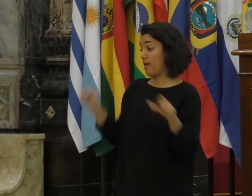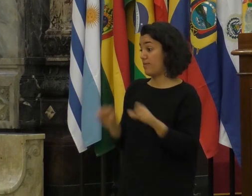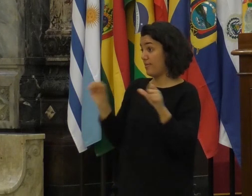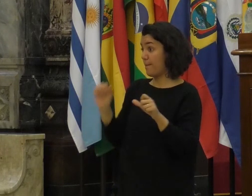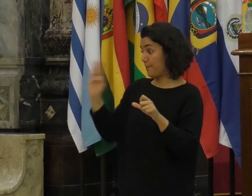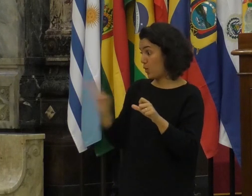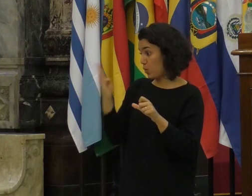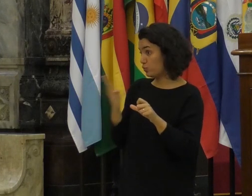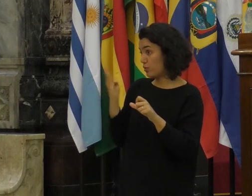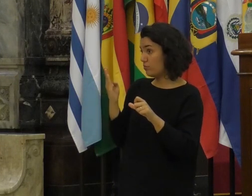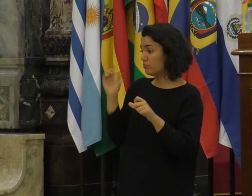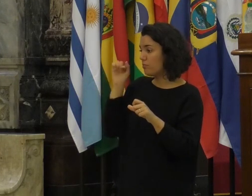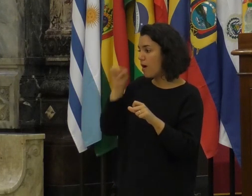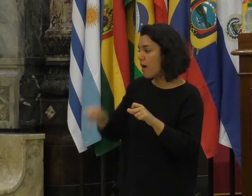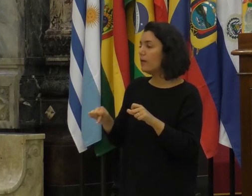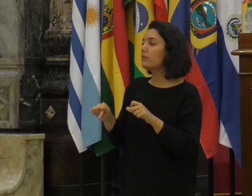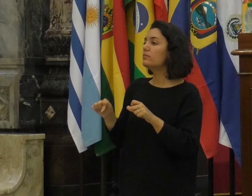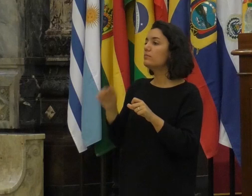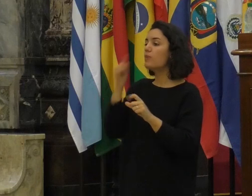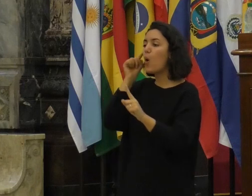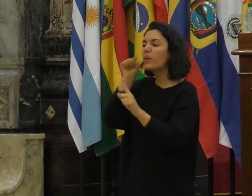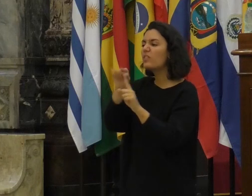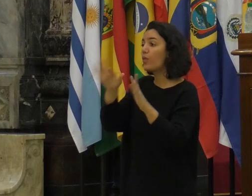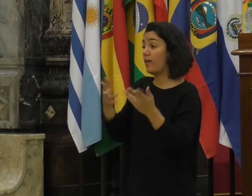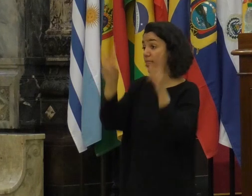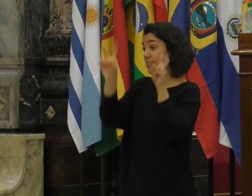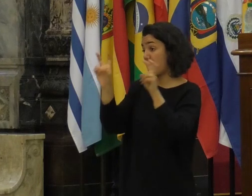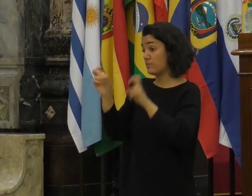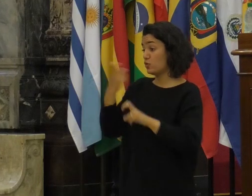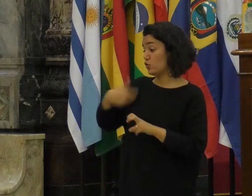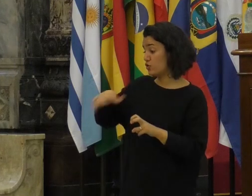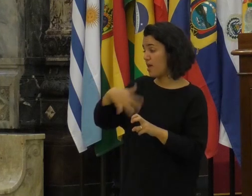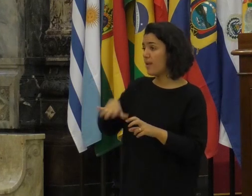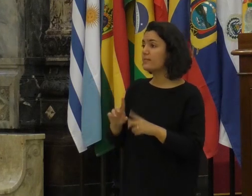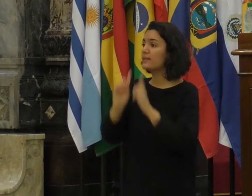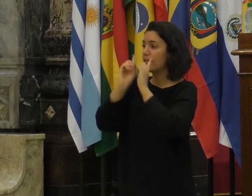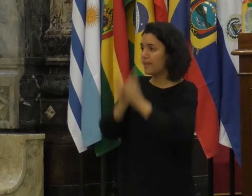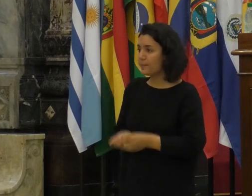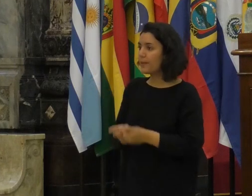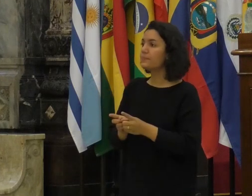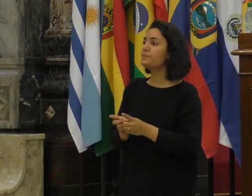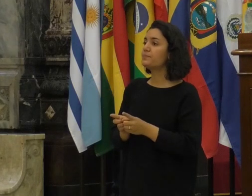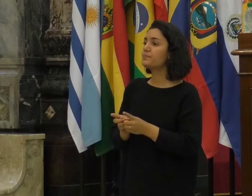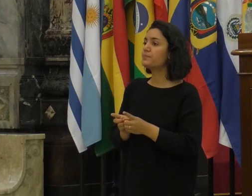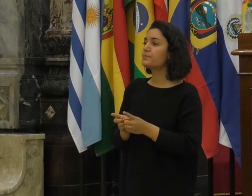orienta tanto como a los temas sociales como a las demandas del mercado.